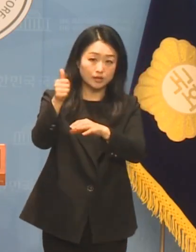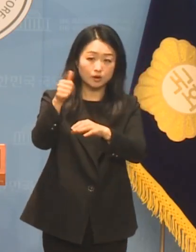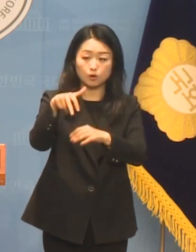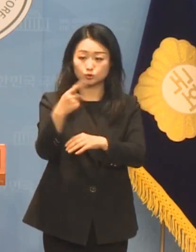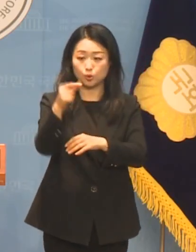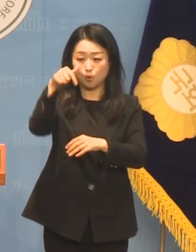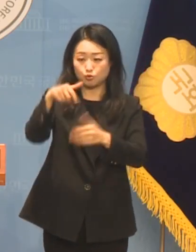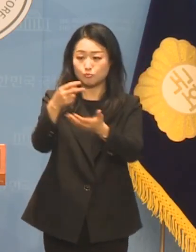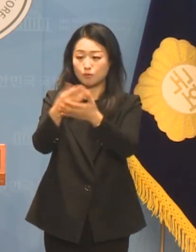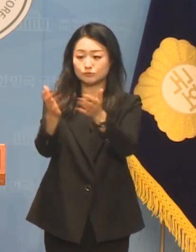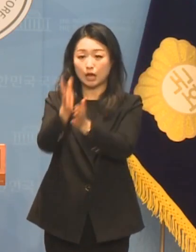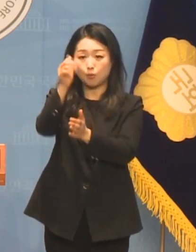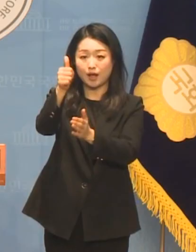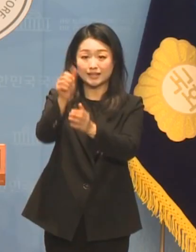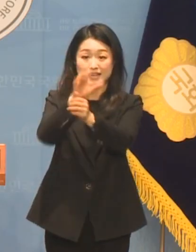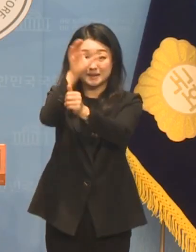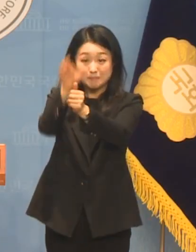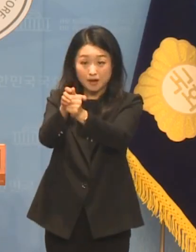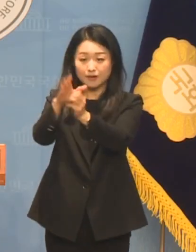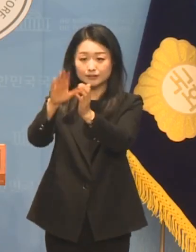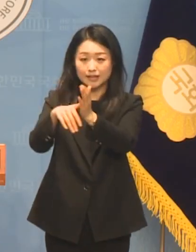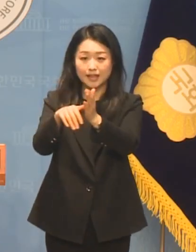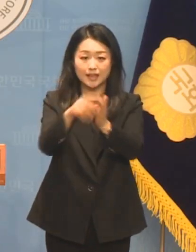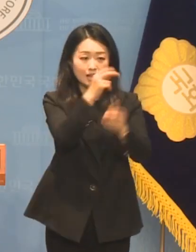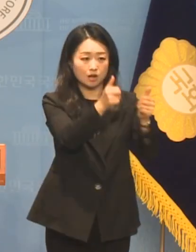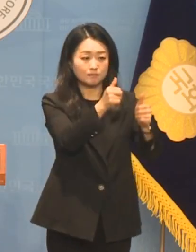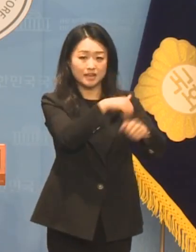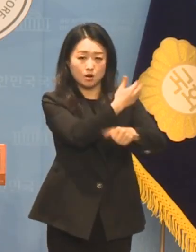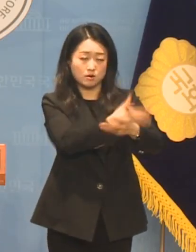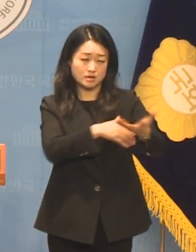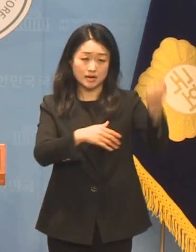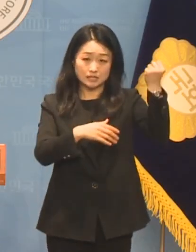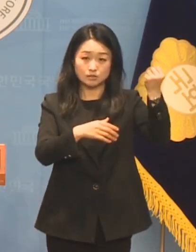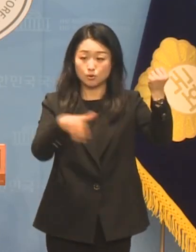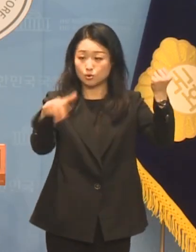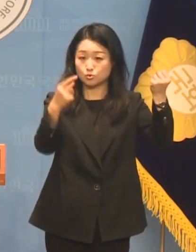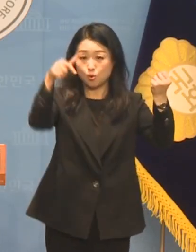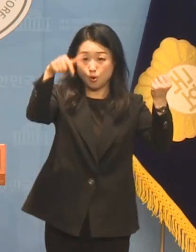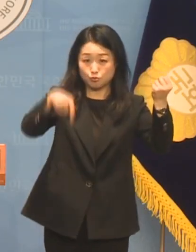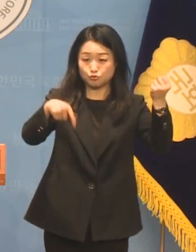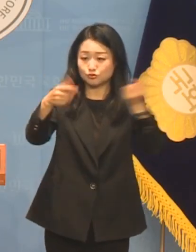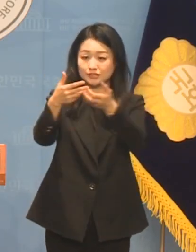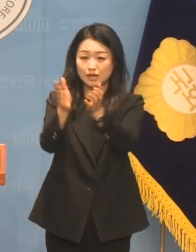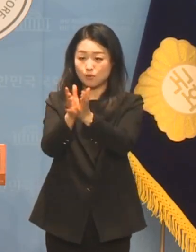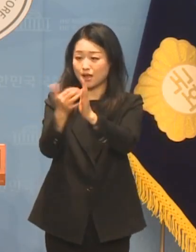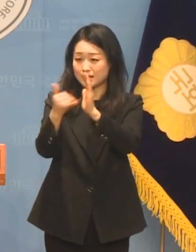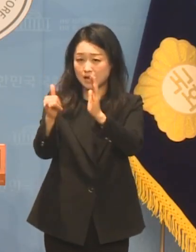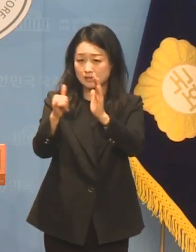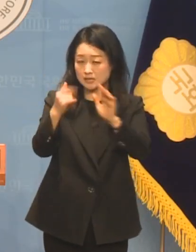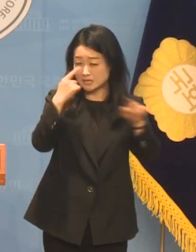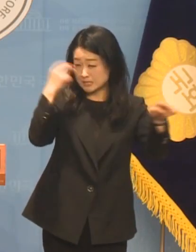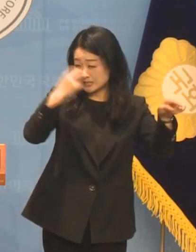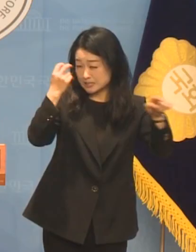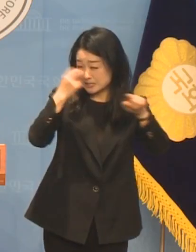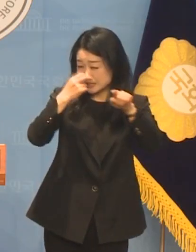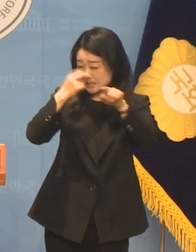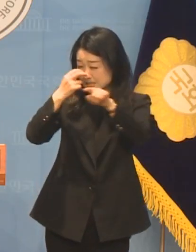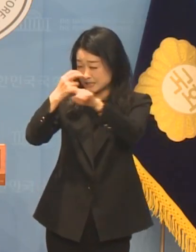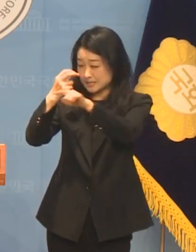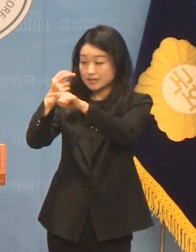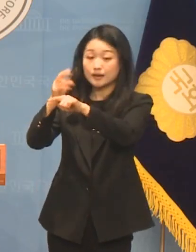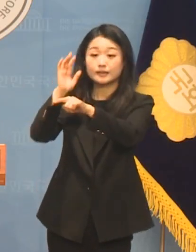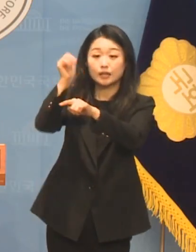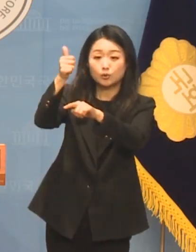조국 법무장관을 임명하려 하자 검찰권을 총동원하여 조국 법무장관과 가족을 표적수사하여